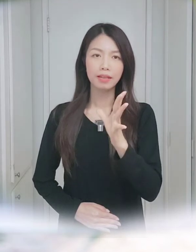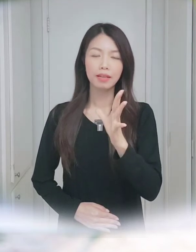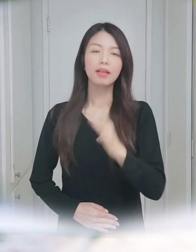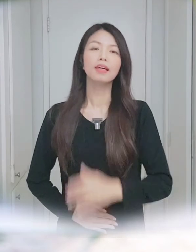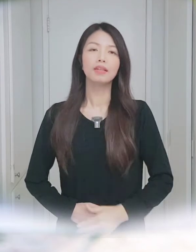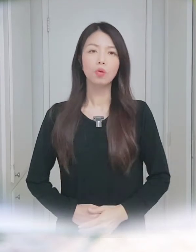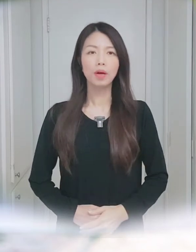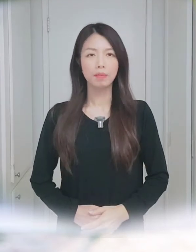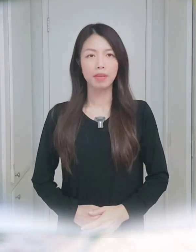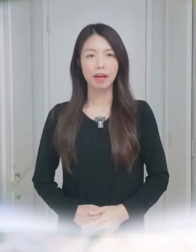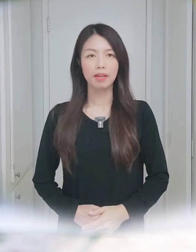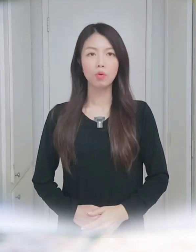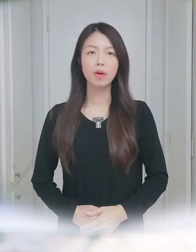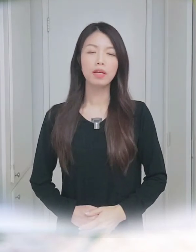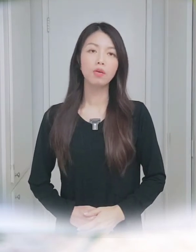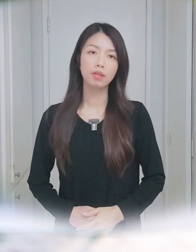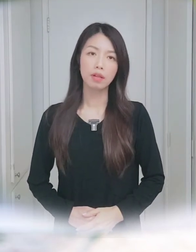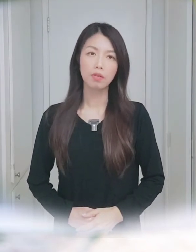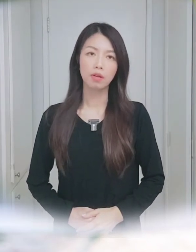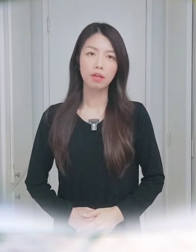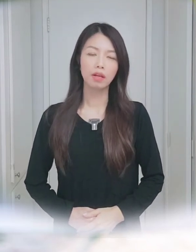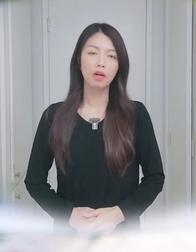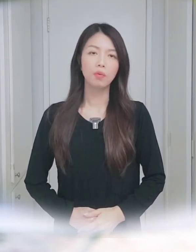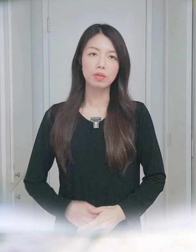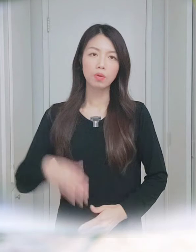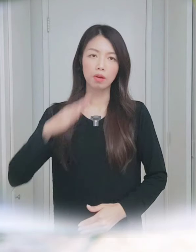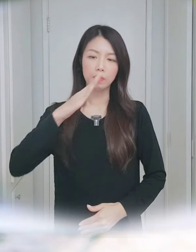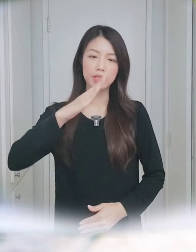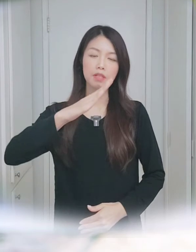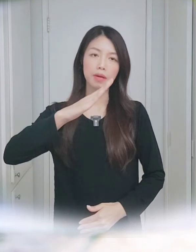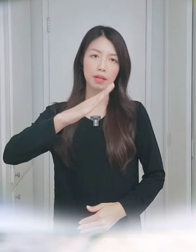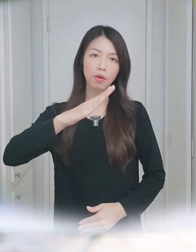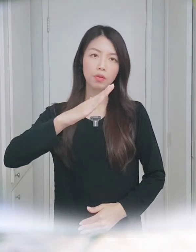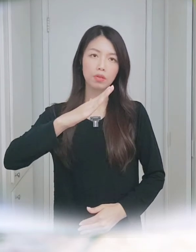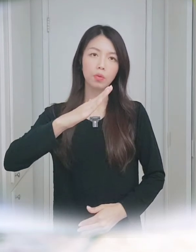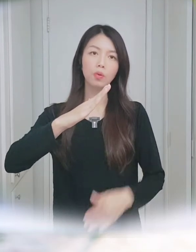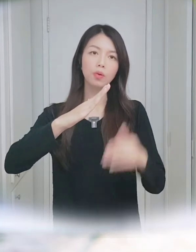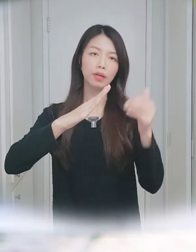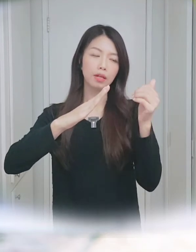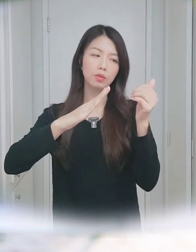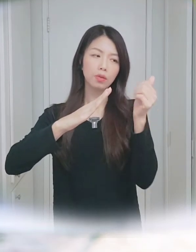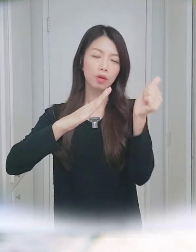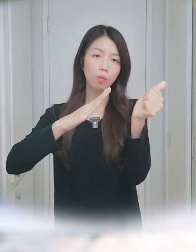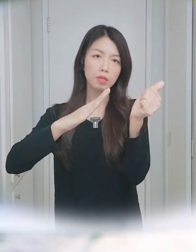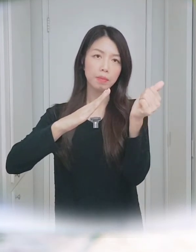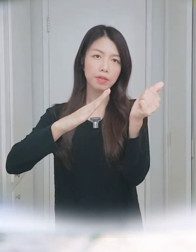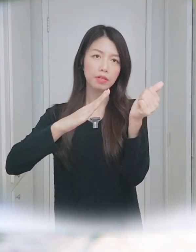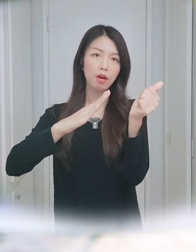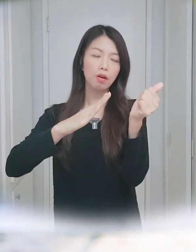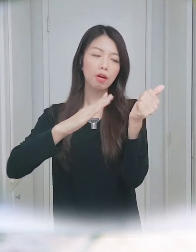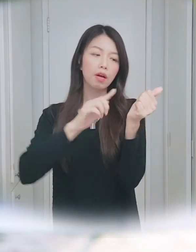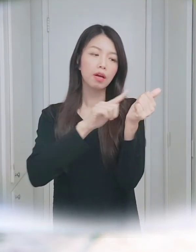복음만이 소망입니다. 소망이라고 하는 뜻의 수어는 왼손을 이렇게 비스듬하게 세워주시고 다른 손은